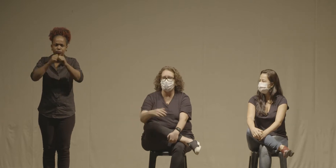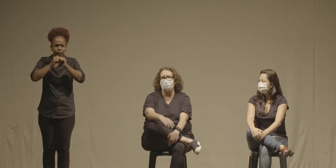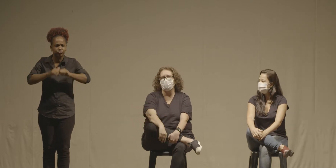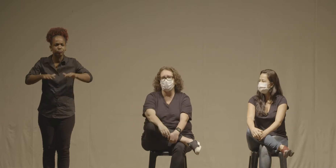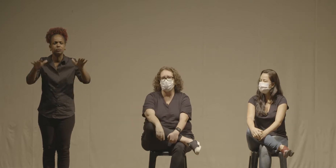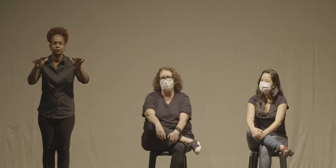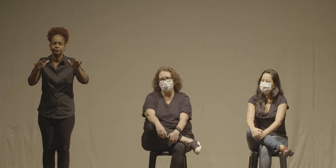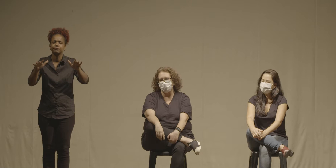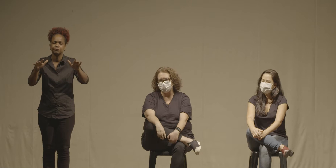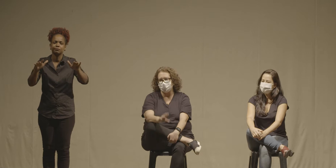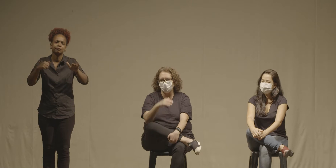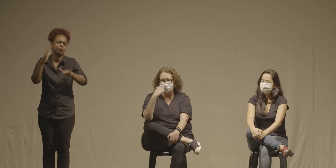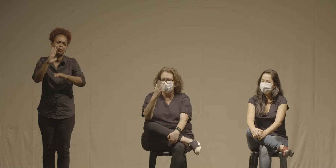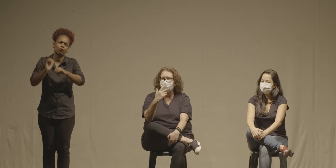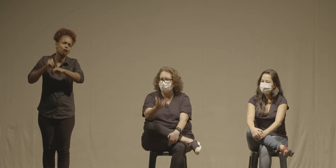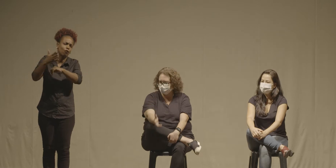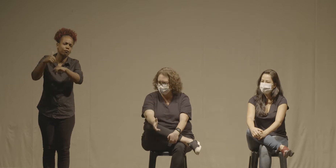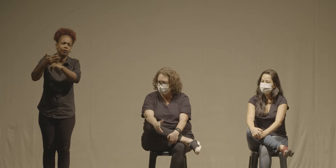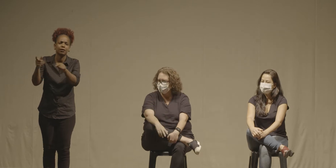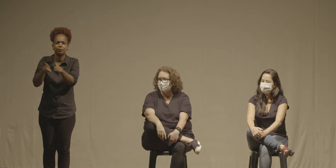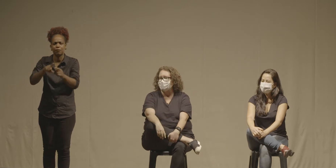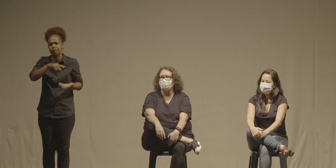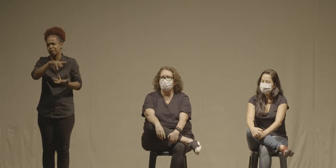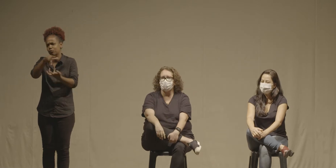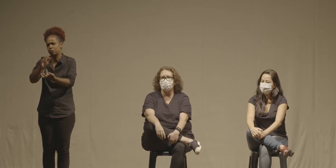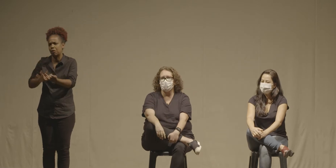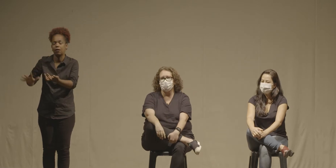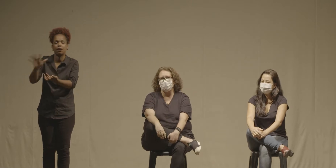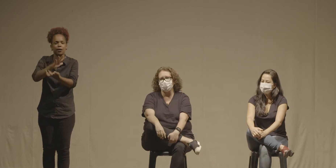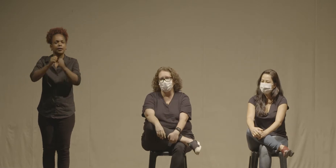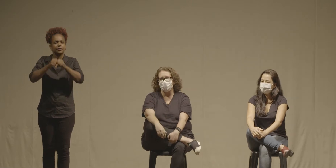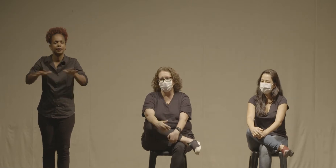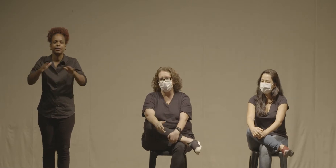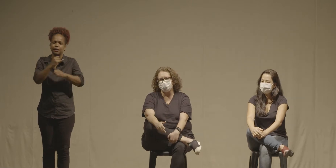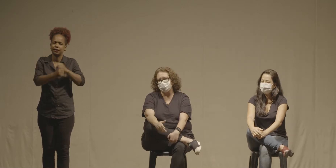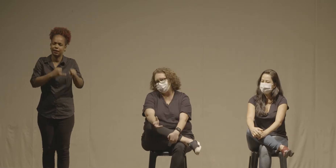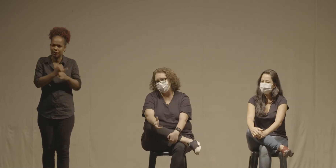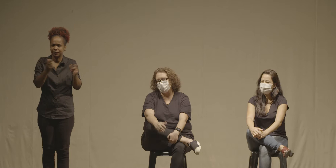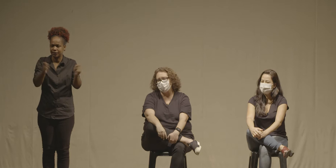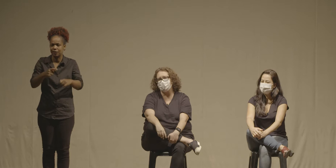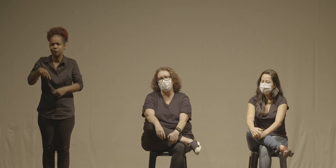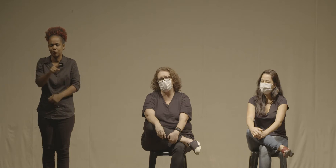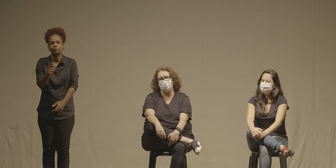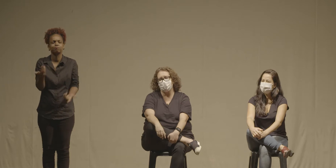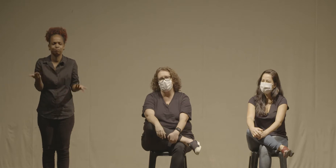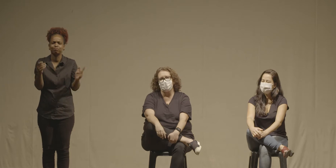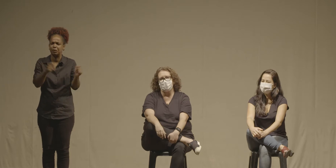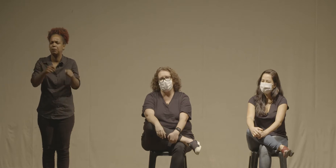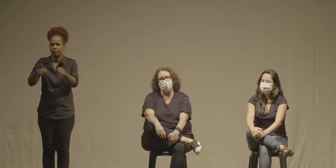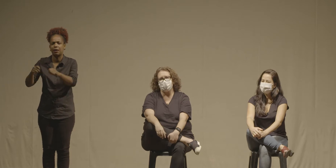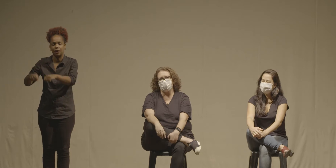propagadas Brasil afora e quiçá mundo afora, já que a gente tem a internet que nos possibilita, né,